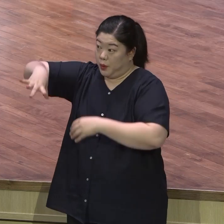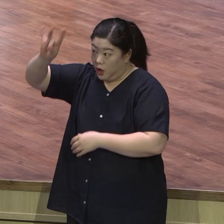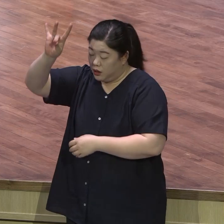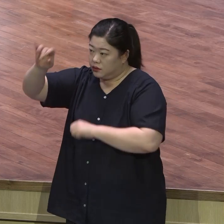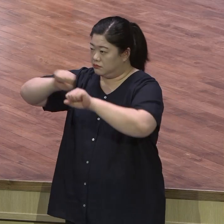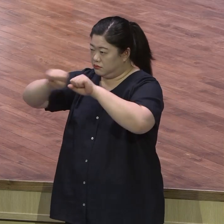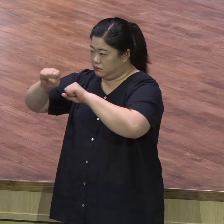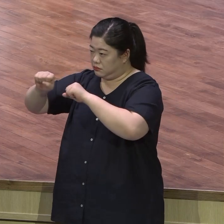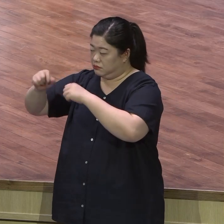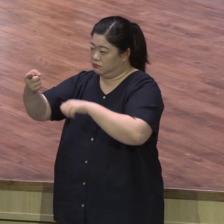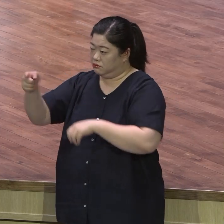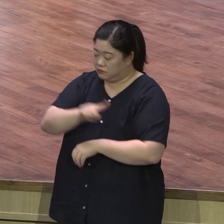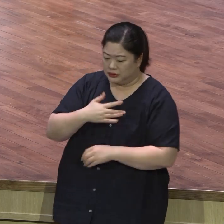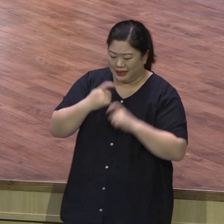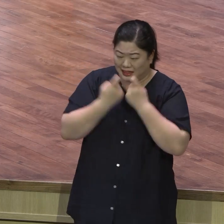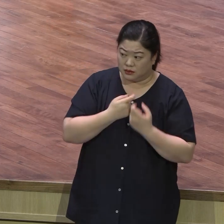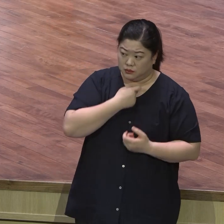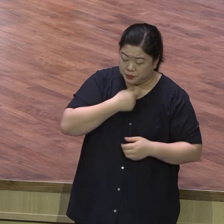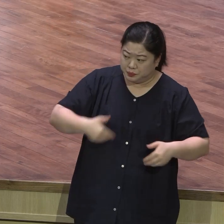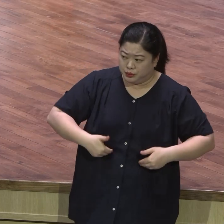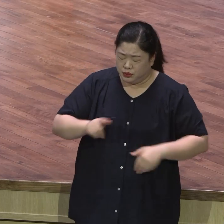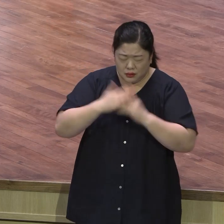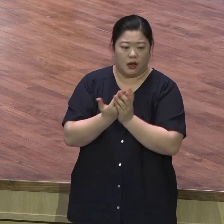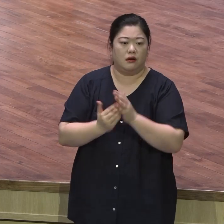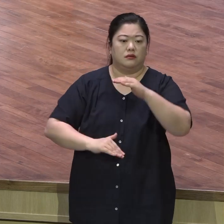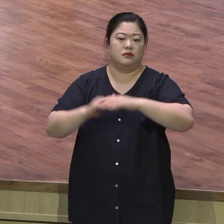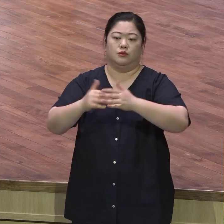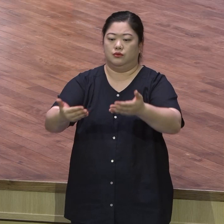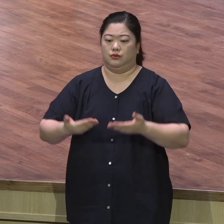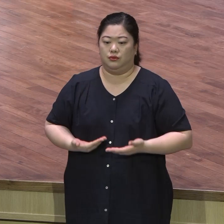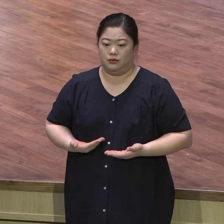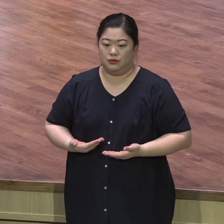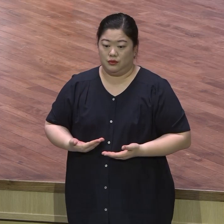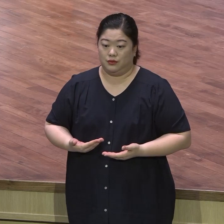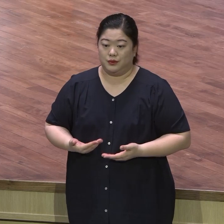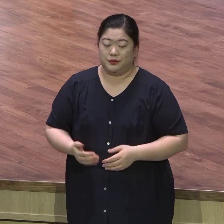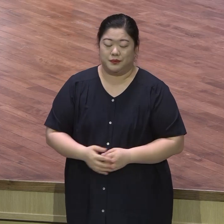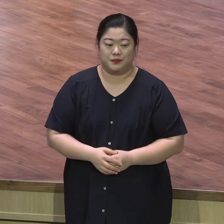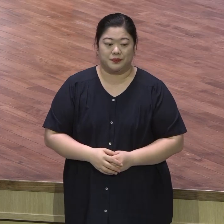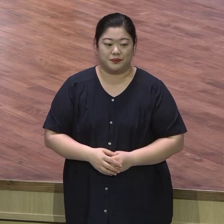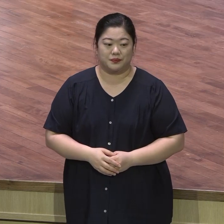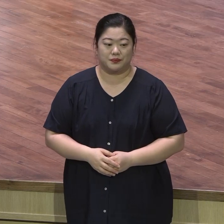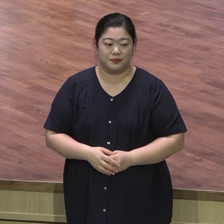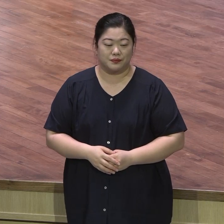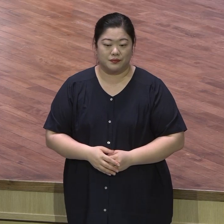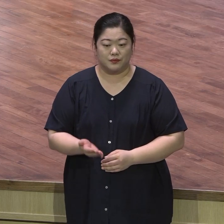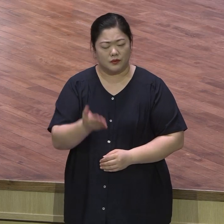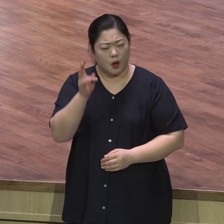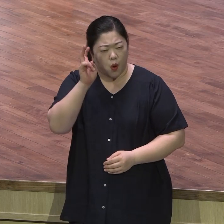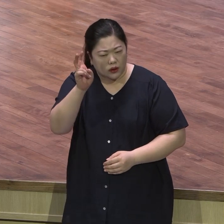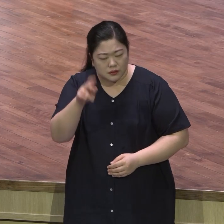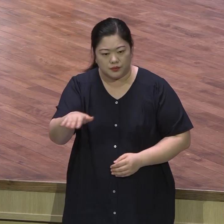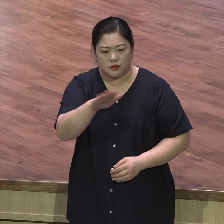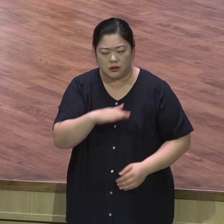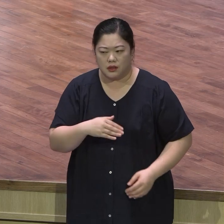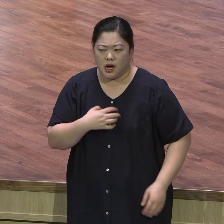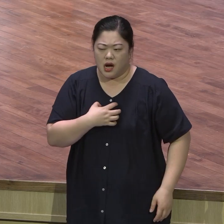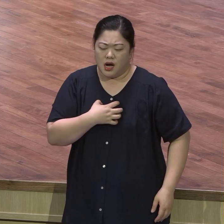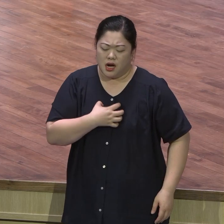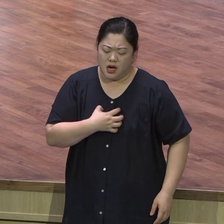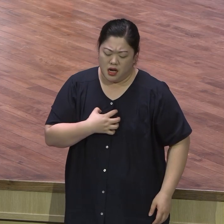주겠다. 하나님의 말씀이 약속입니다. 여러분이 염려 걱정에 사로잡혀